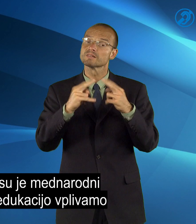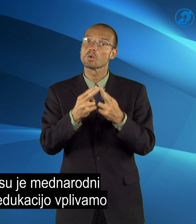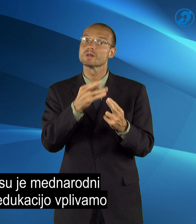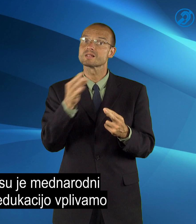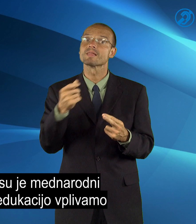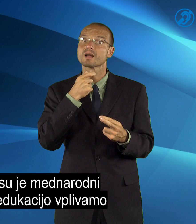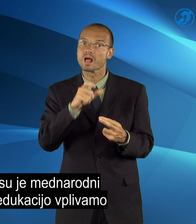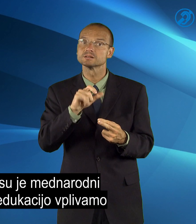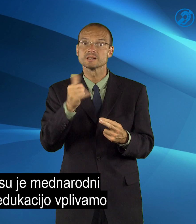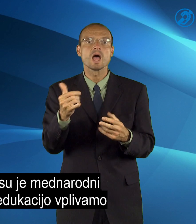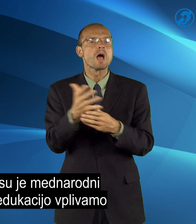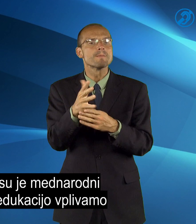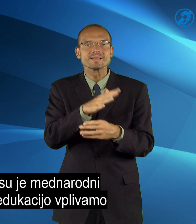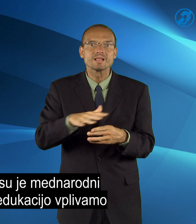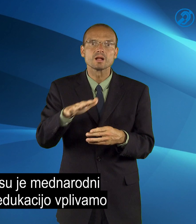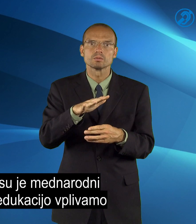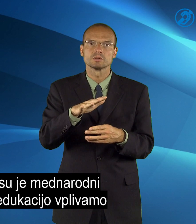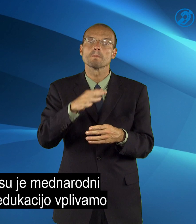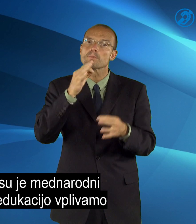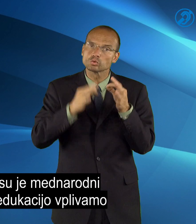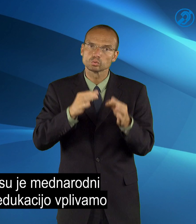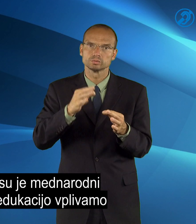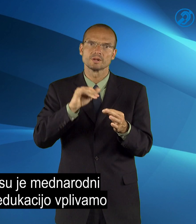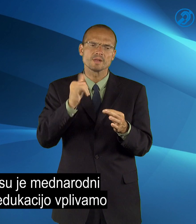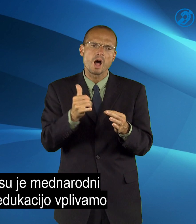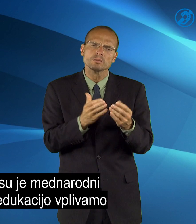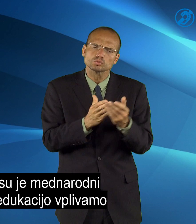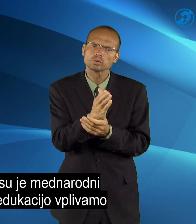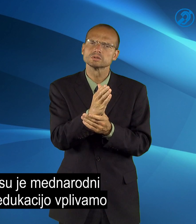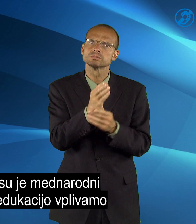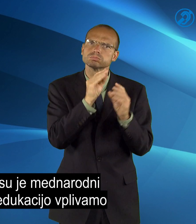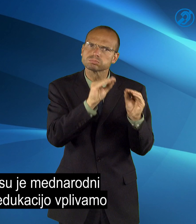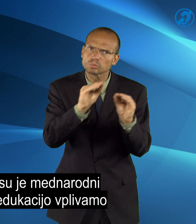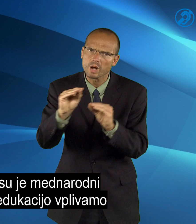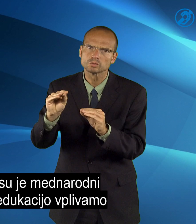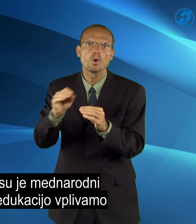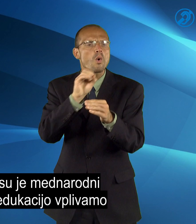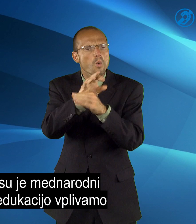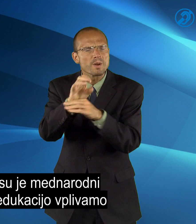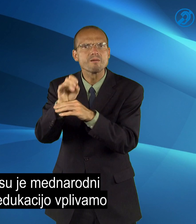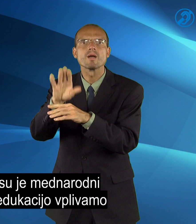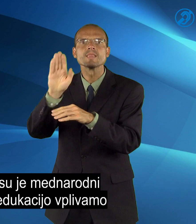Svetovni dan glasu je mednarodni poskus, da skozi edukacijo vplivamo na preprečevanje motenj glasu.